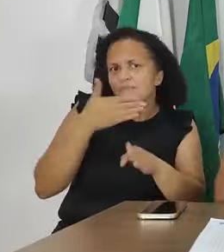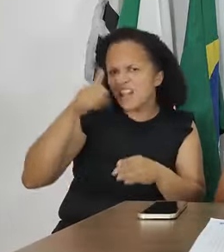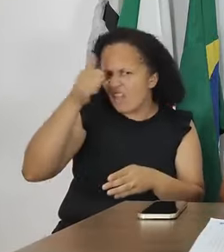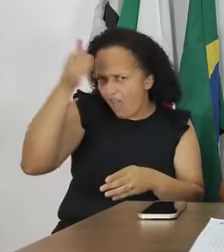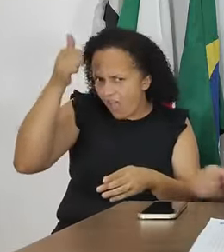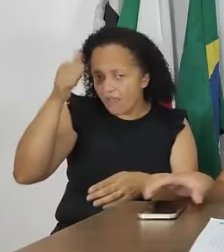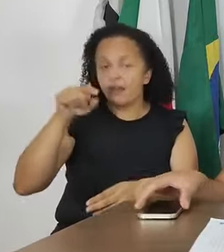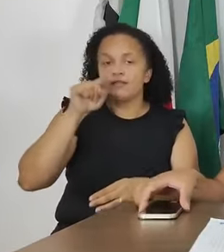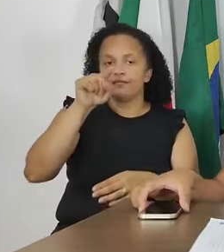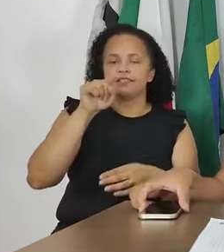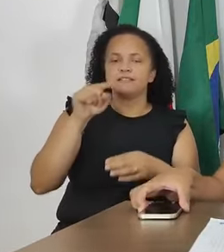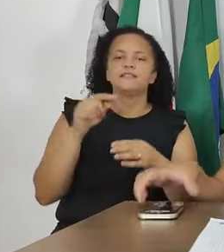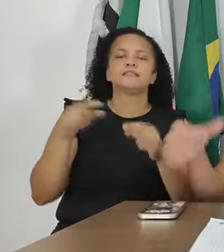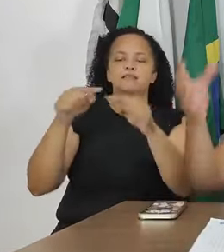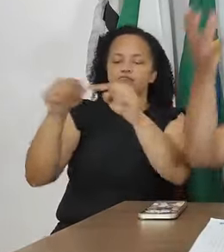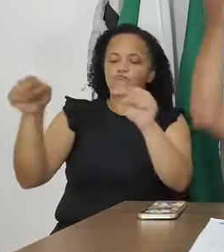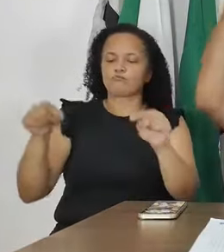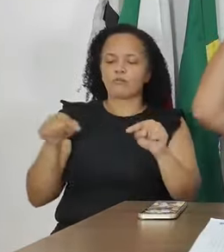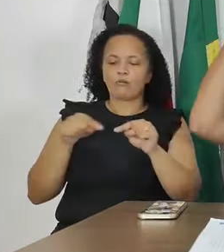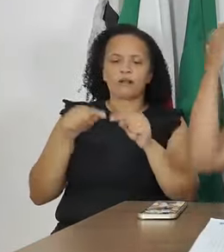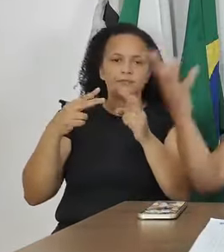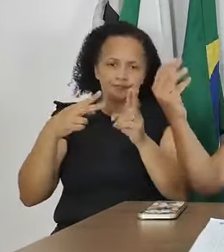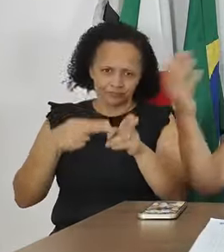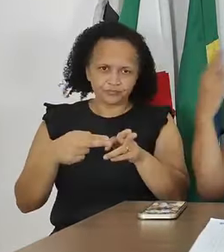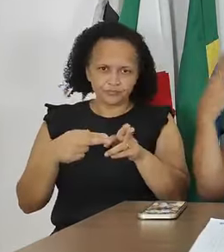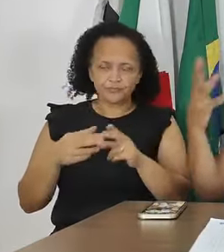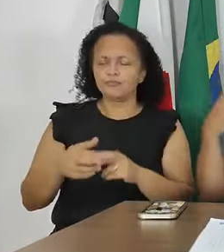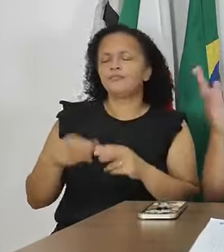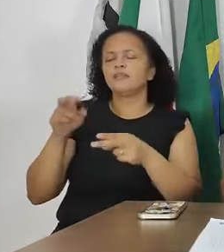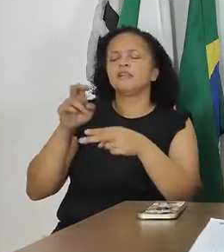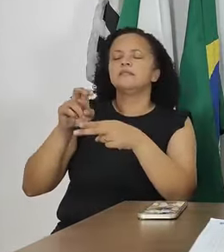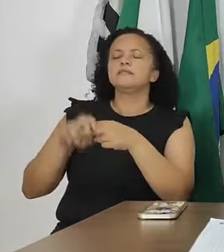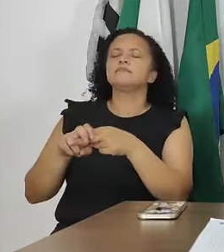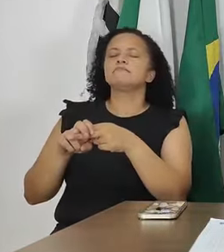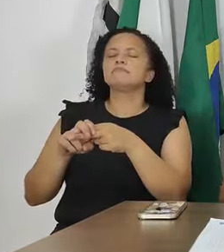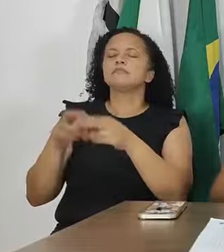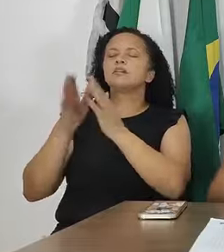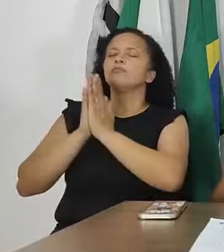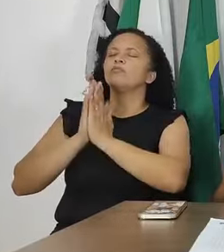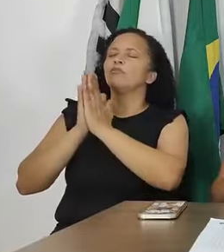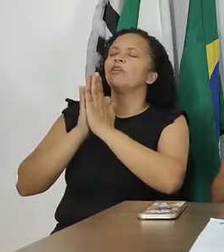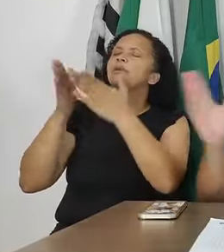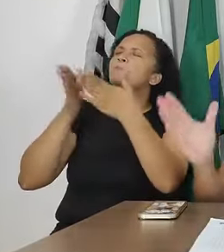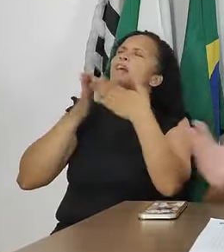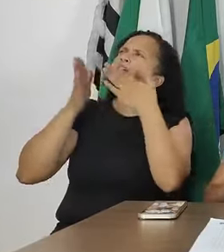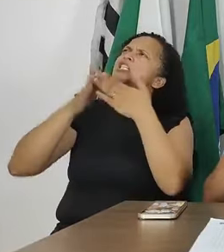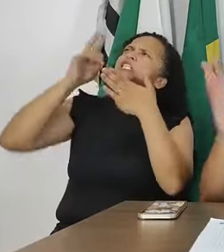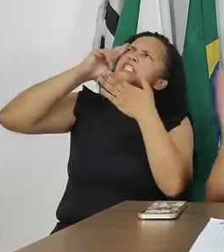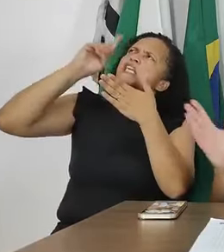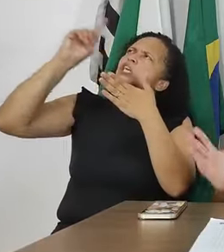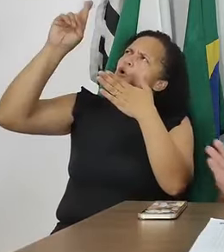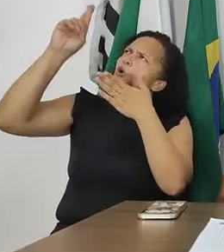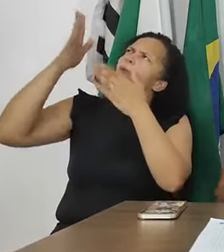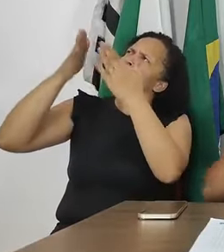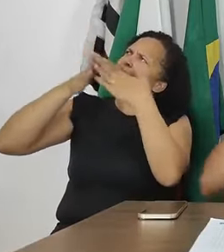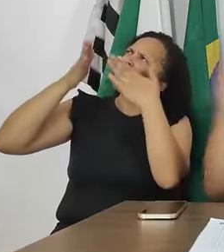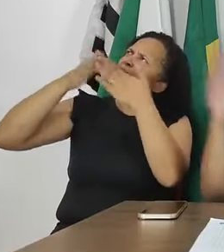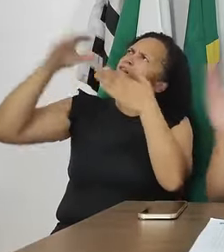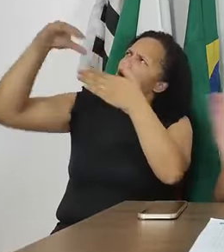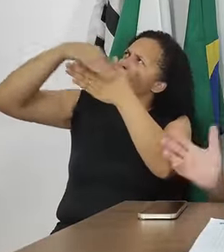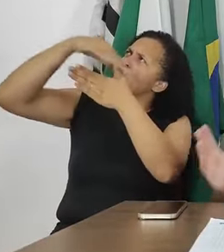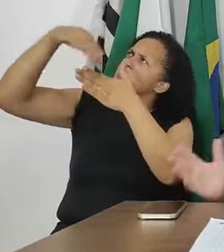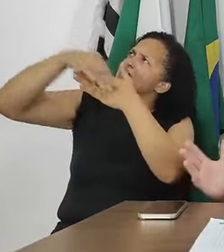a porta do teu quarto e falar: Senhor, o que o Senhor tem para mim? Me aconselha, eu preciso tomar uma decisão. Não adianta pedir o conselho de Deus